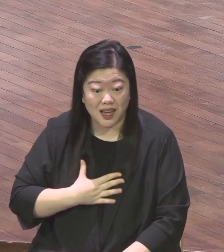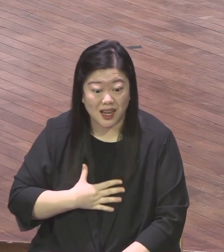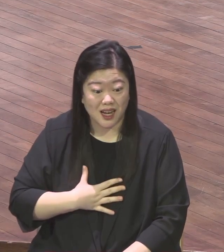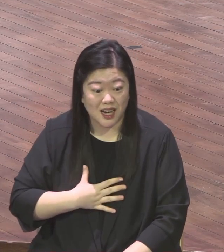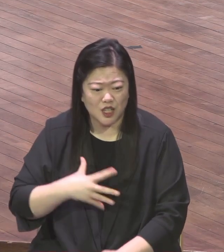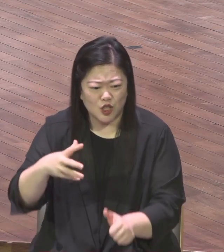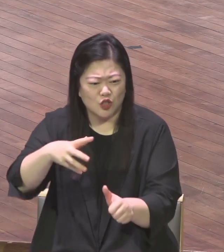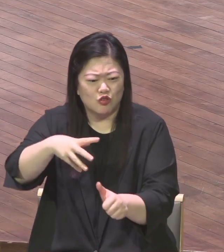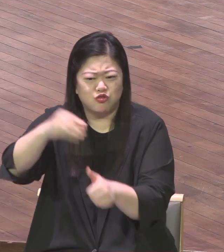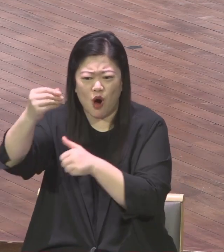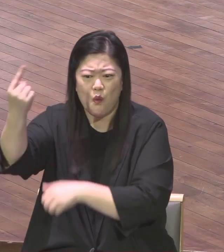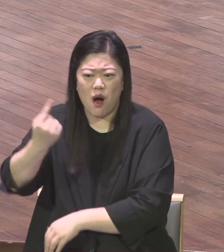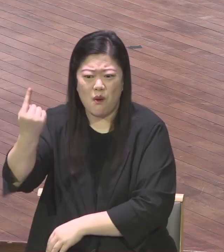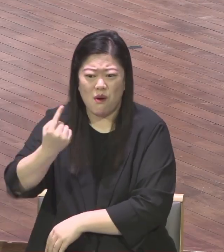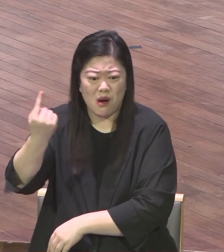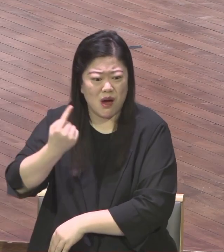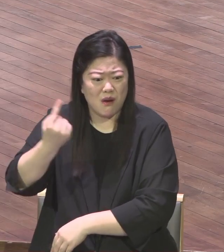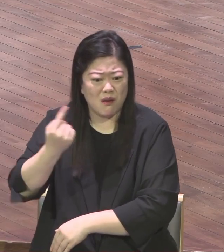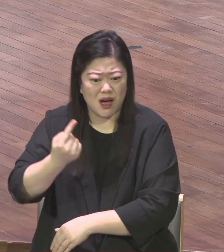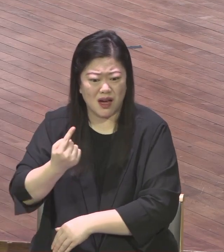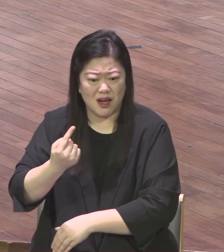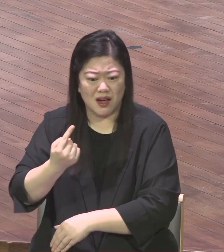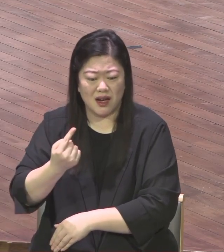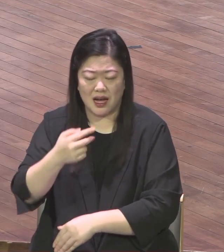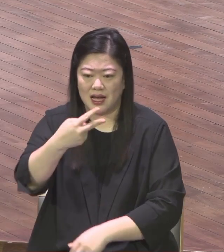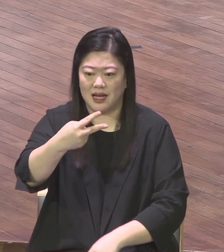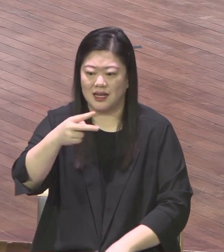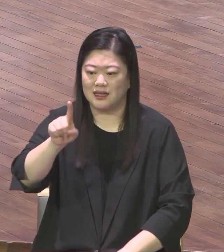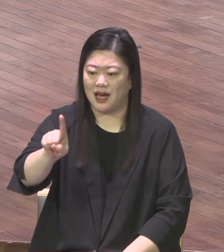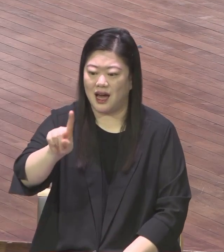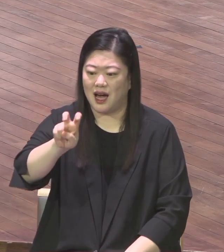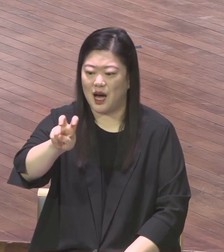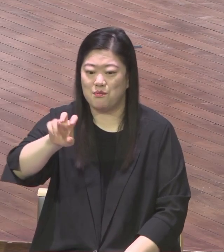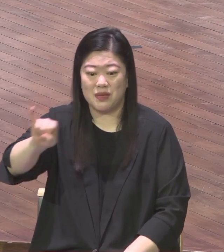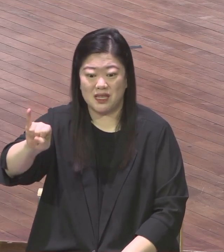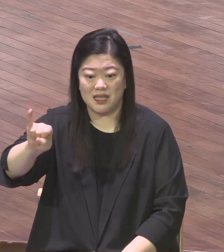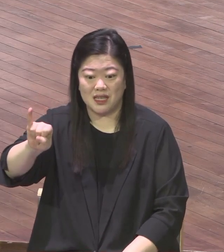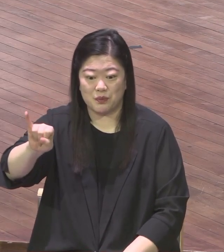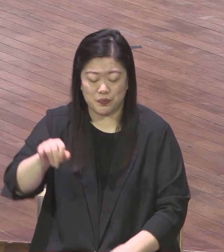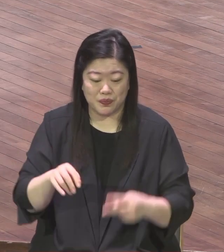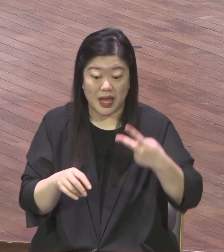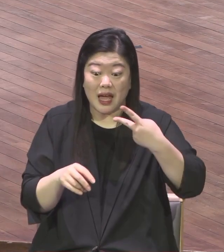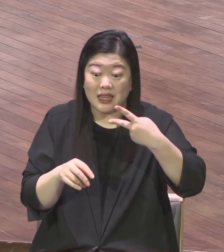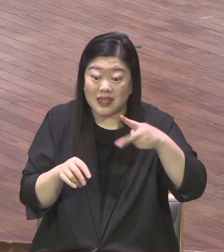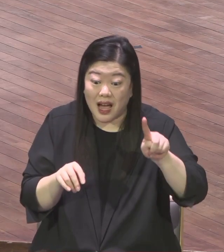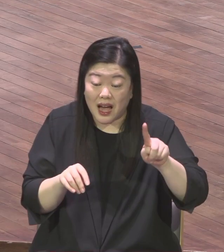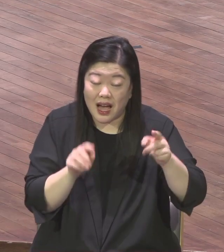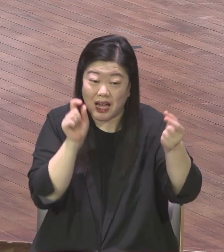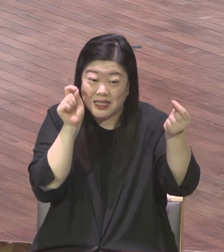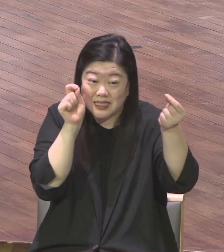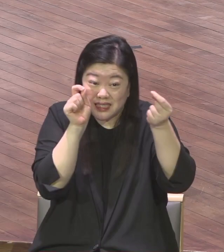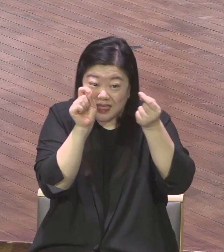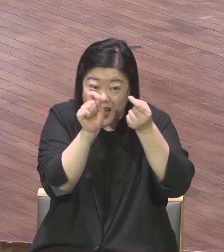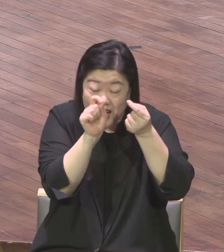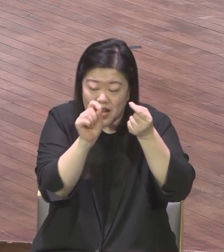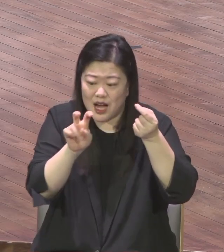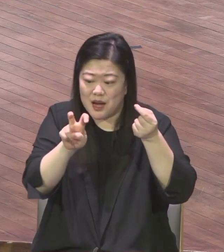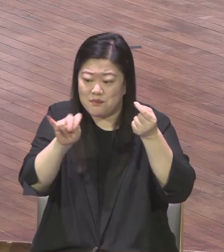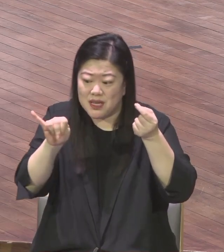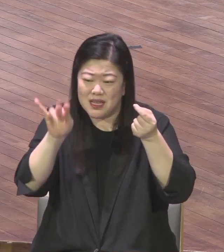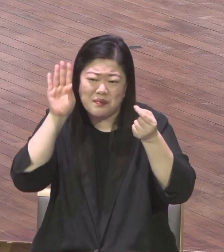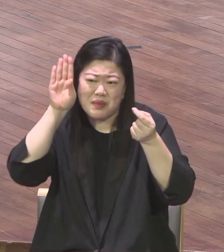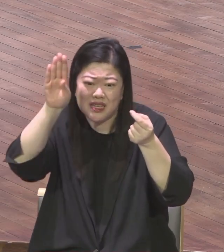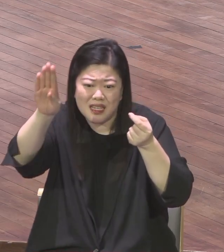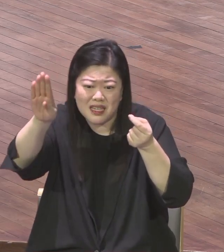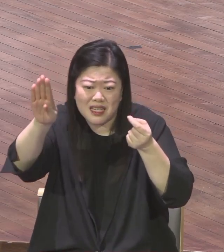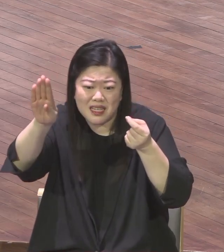대소동이 그렇게 일어난 적이 있습니다. 당시 다미성교회, 이 다미란 말은 다가올 미래를 말하죠. 다가올 미래를